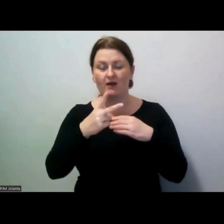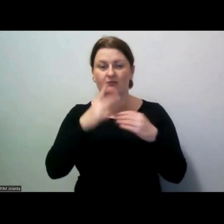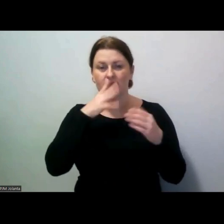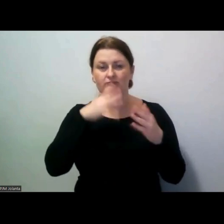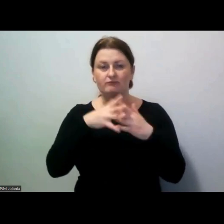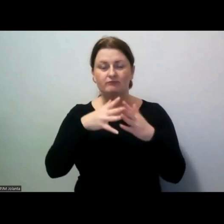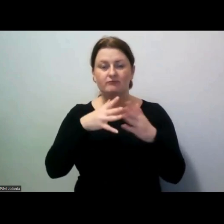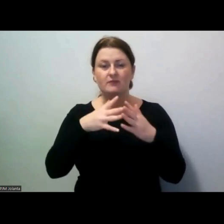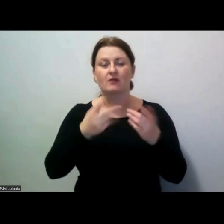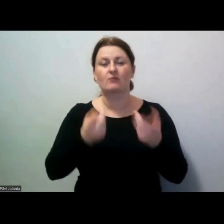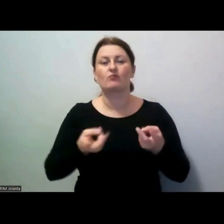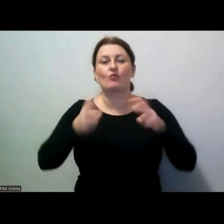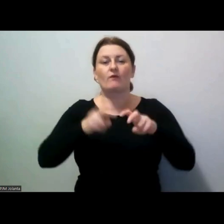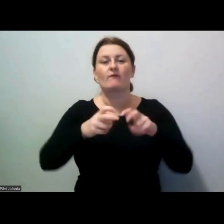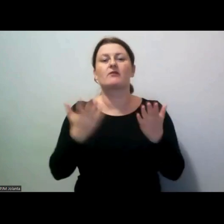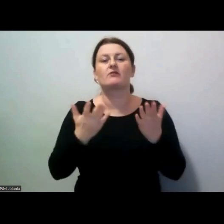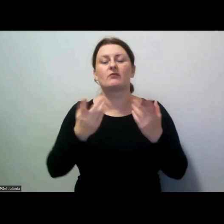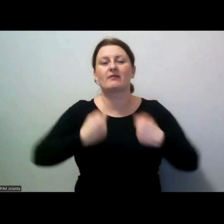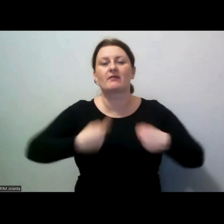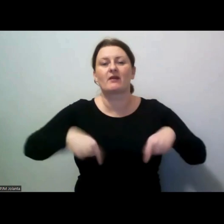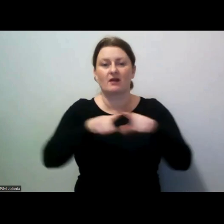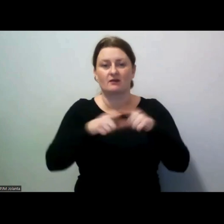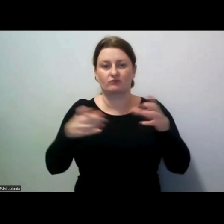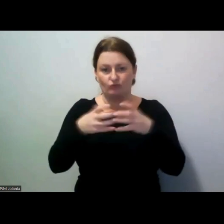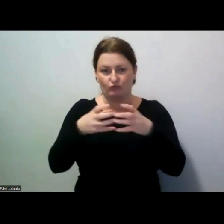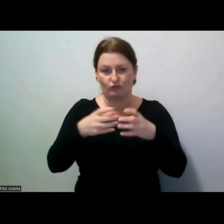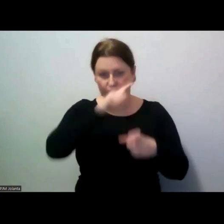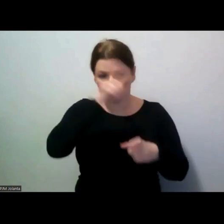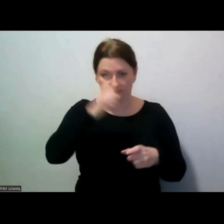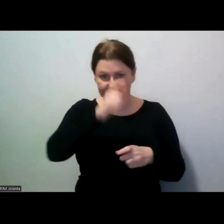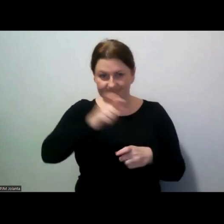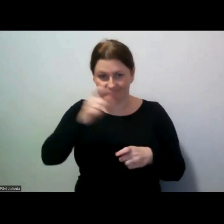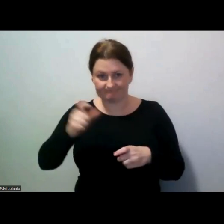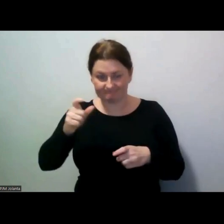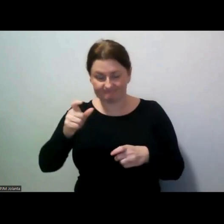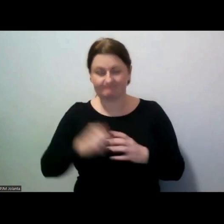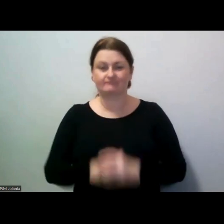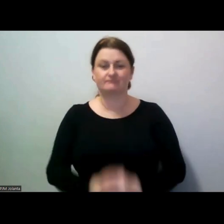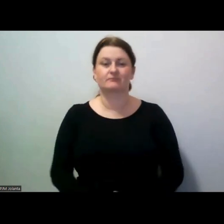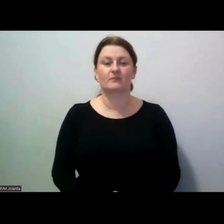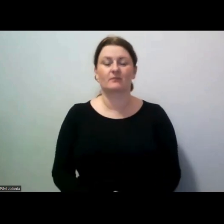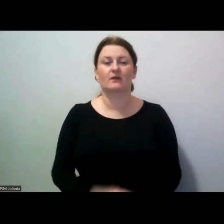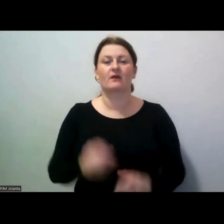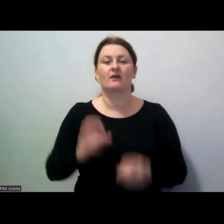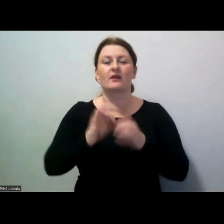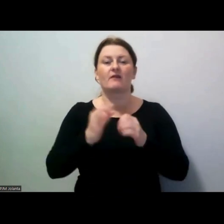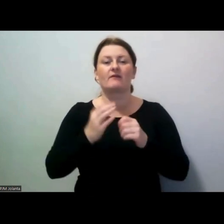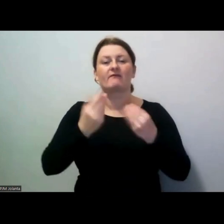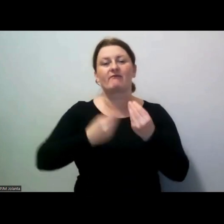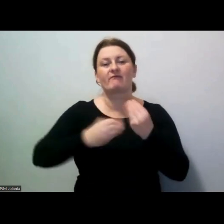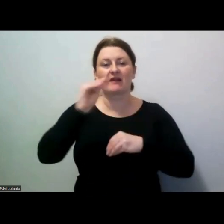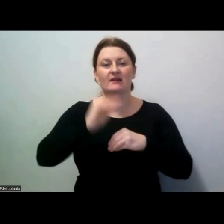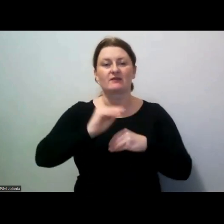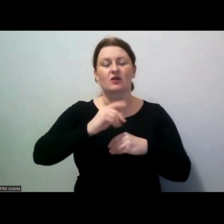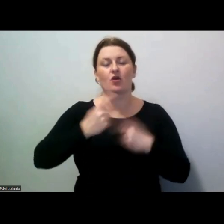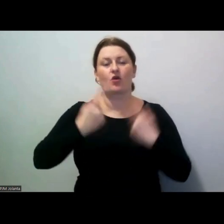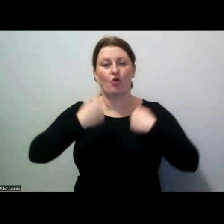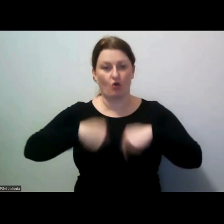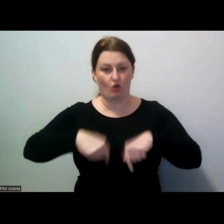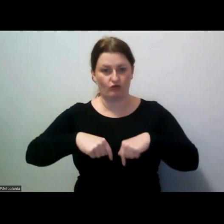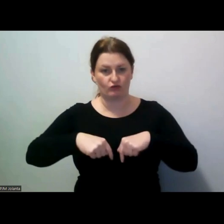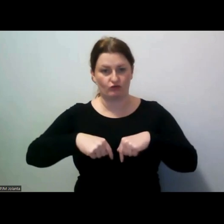powstało w zespole, nawet większym niż ten, o którym mówiłam, gdy słuchali